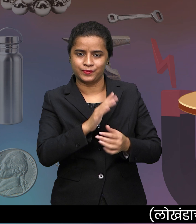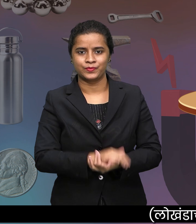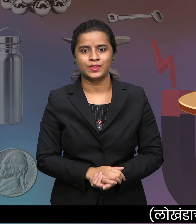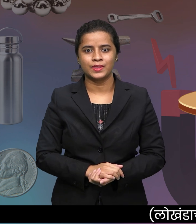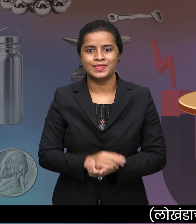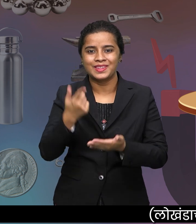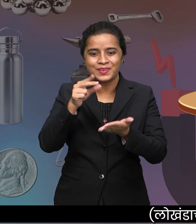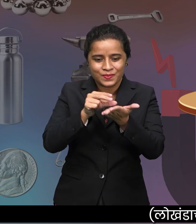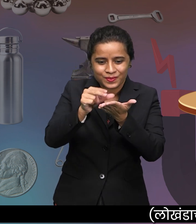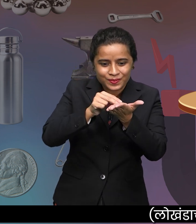लोखंडाचे ढीग असू शकतात.